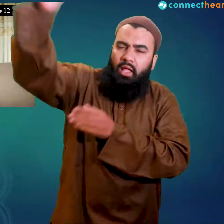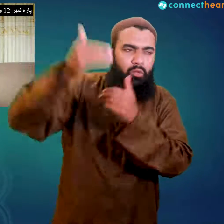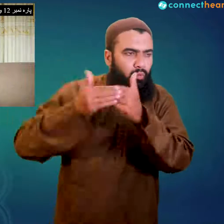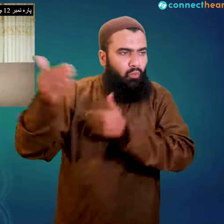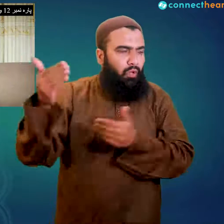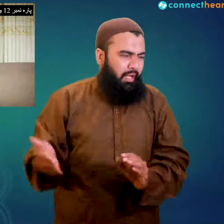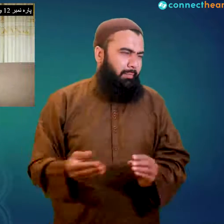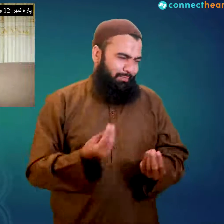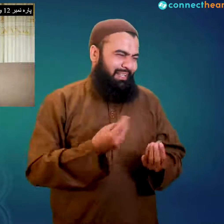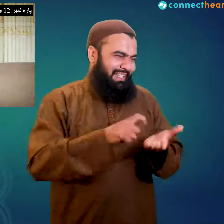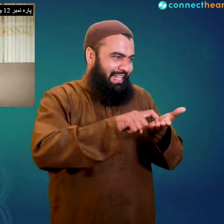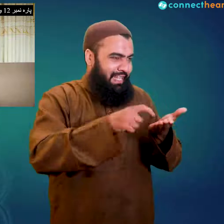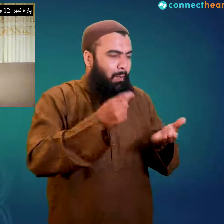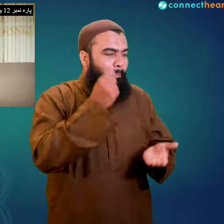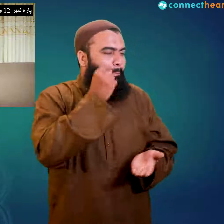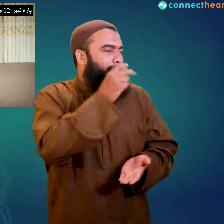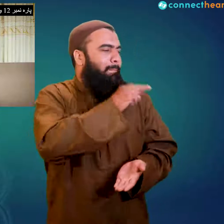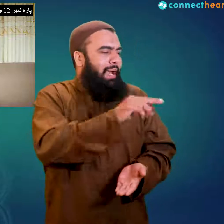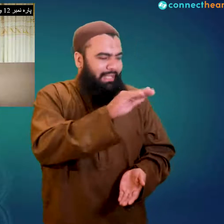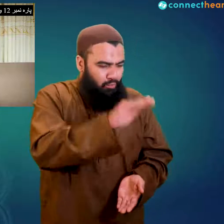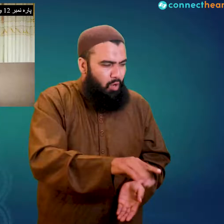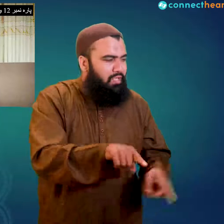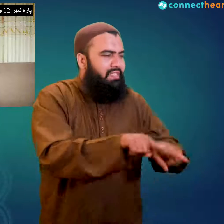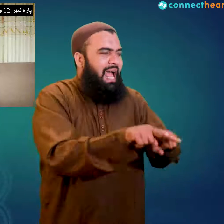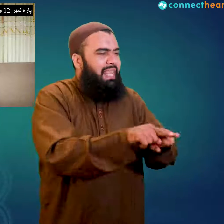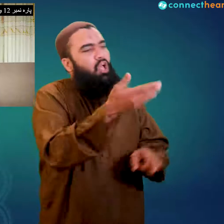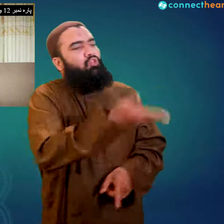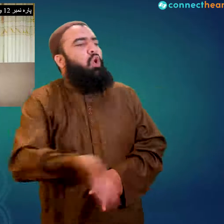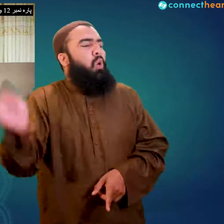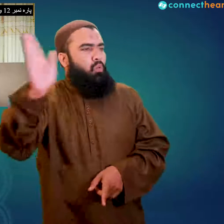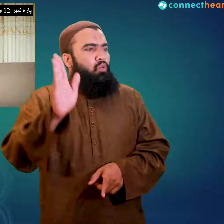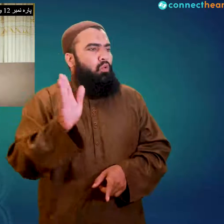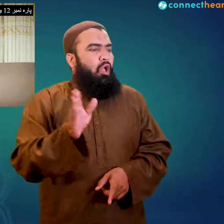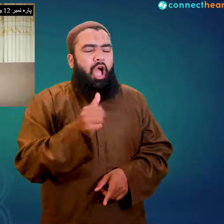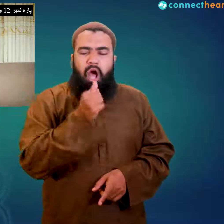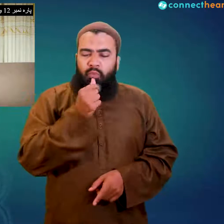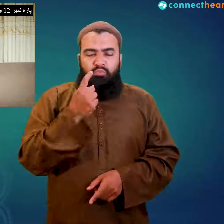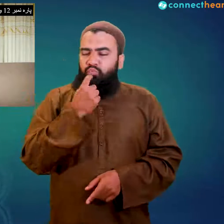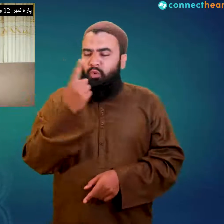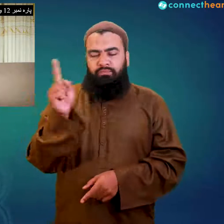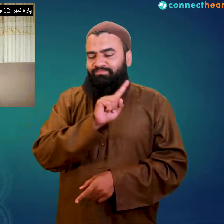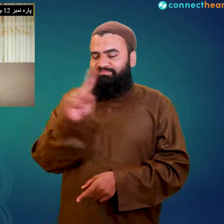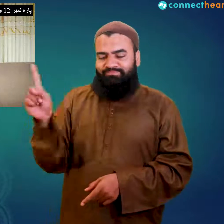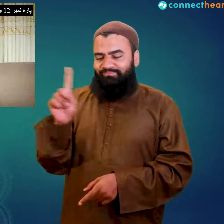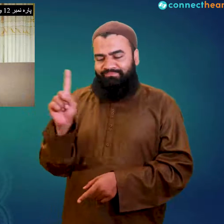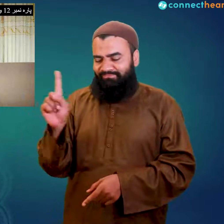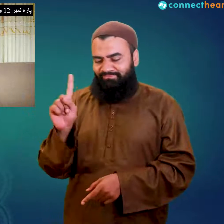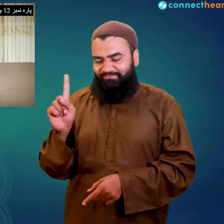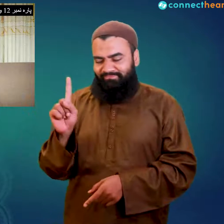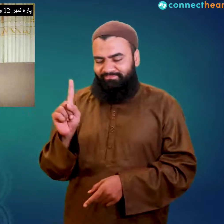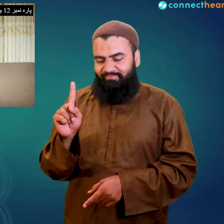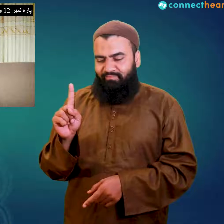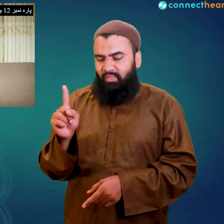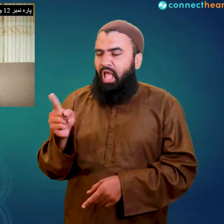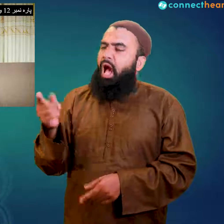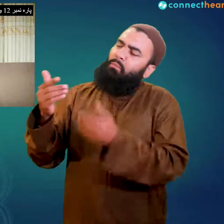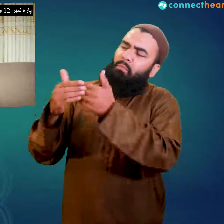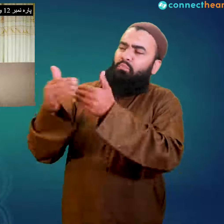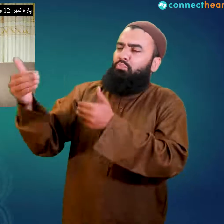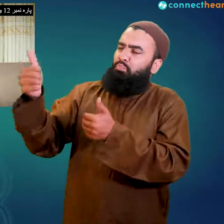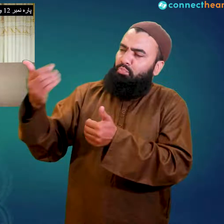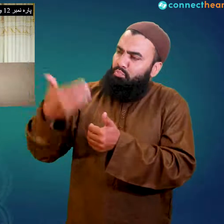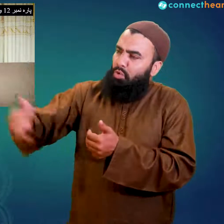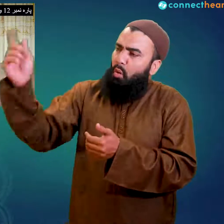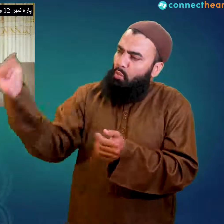ہیں، اگر ہم ان کی حفاظت نہ کر سکے تو پھر تو ہم بڑے خسارے میں ہوں گے، یعنی ان کو ہر طرح سے یقین دلایا۔ بہرحال